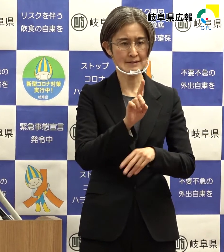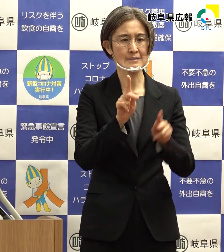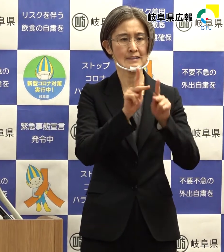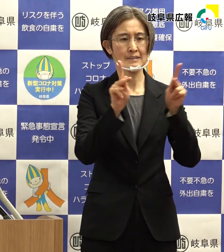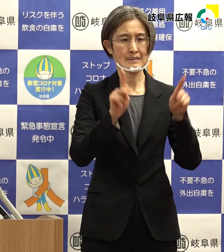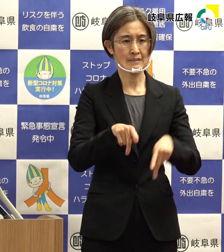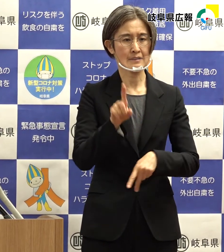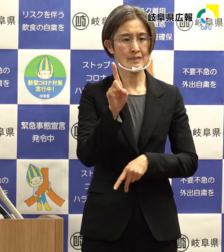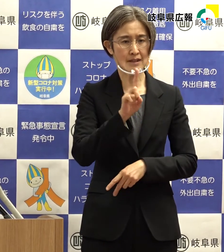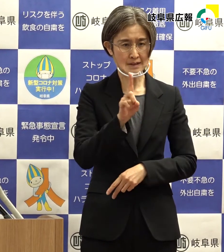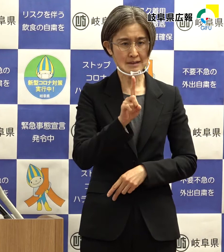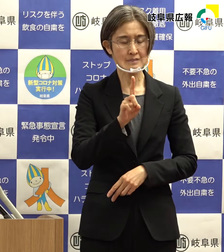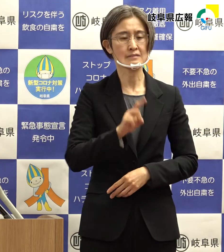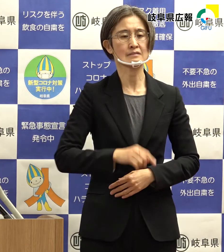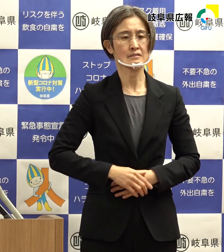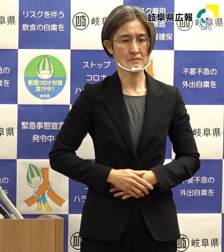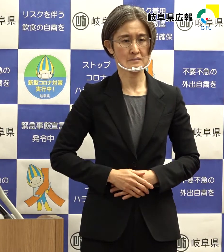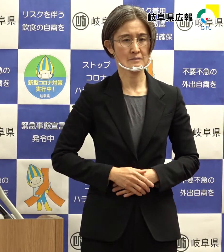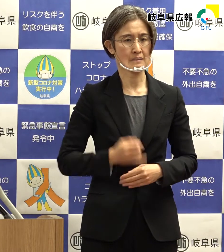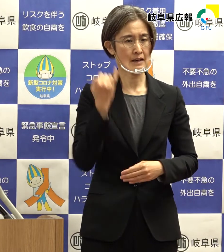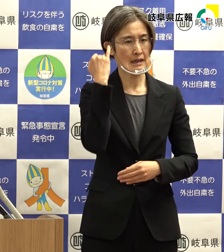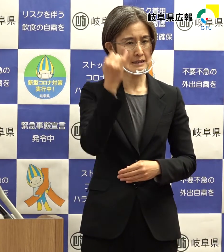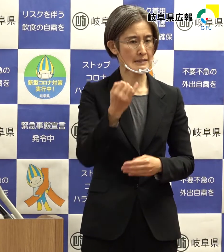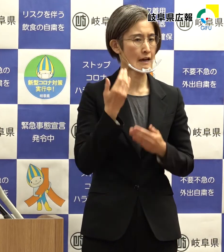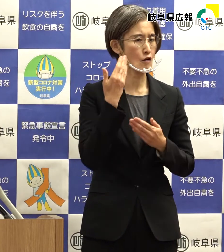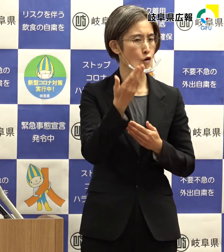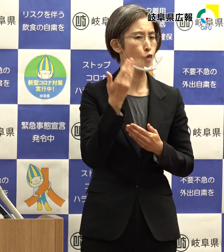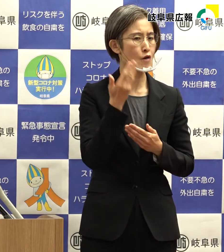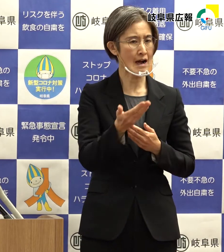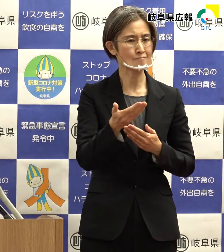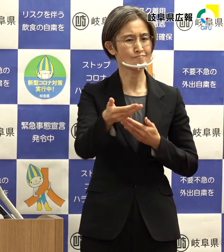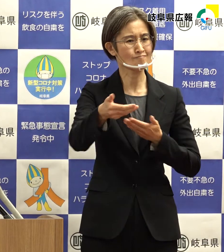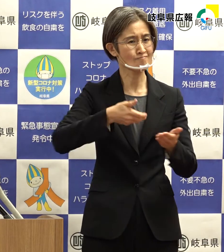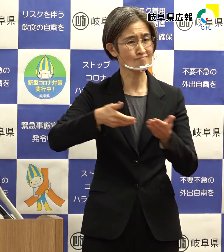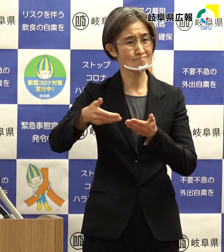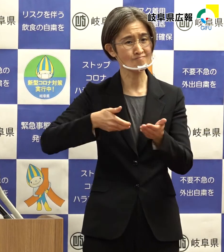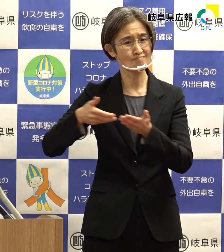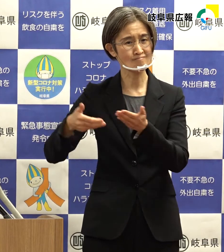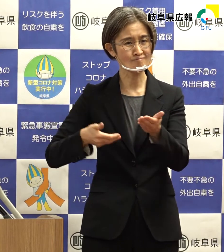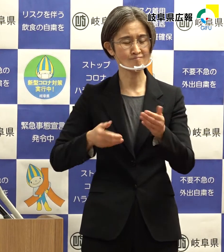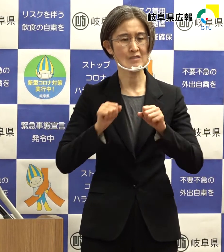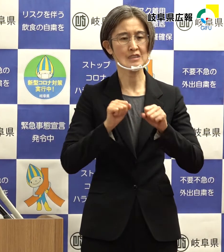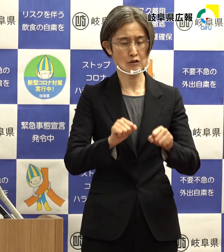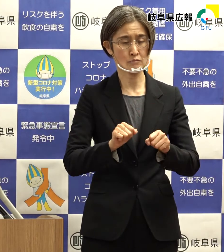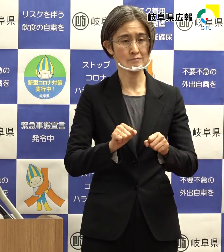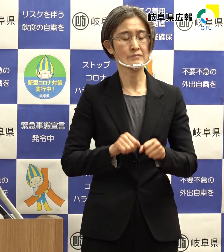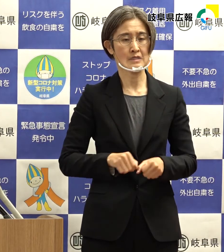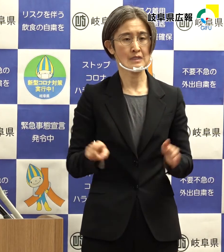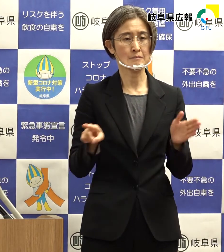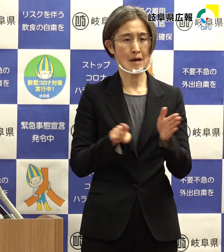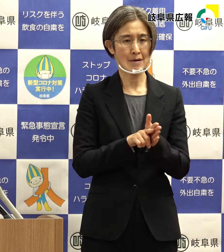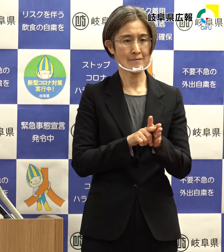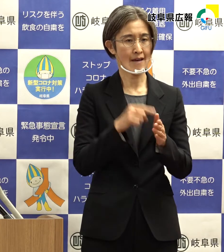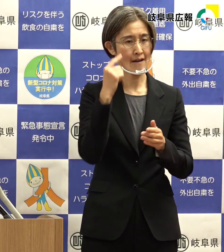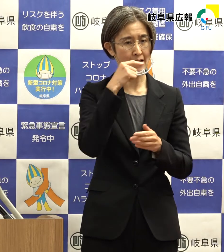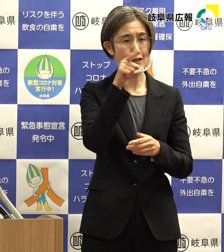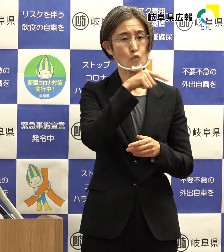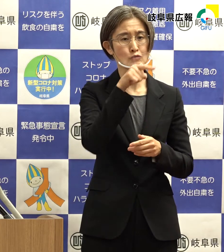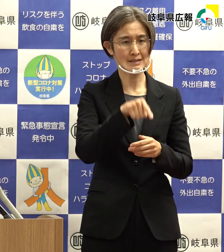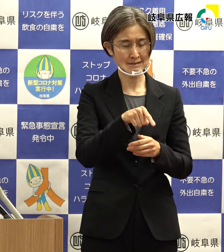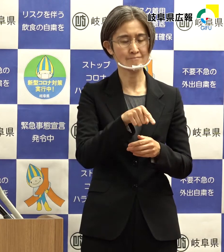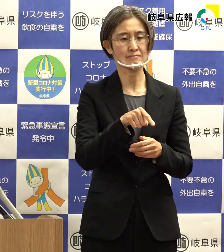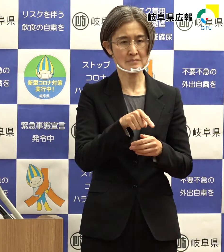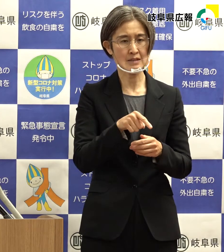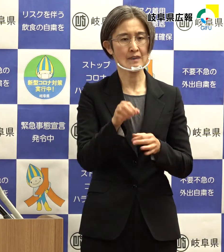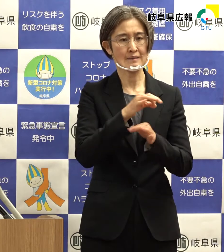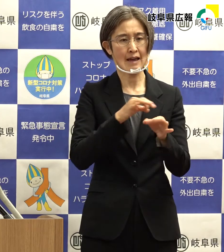ということを、まあ、意見交換をずっとしてきておりますけれども、これまで外国人関係、それから経済雇用